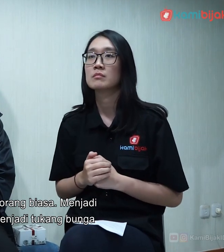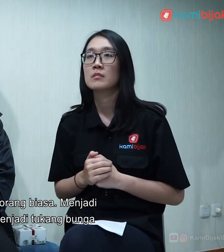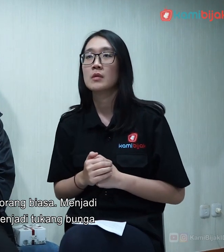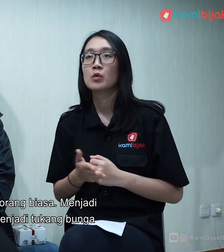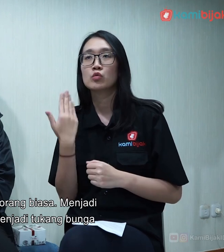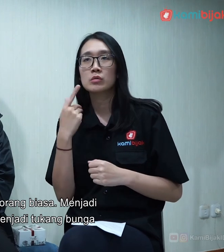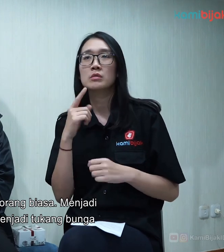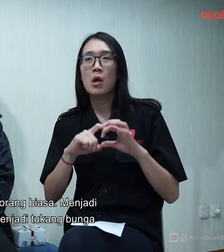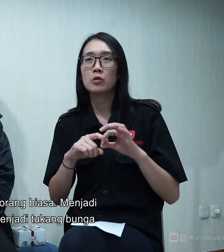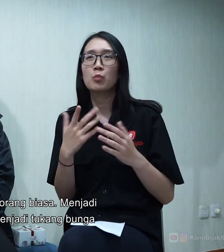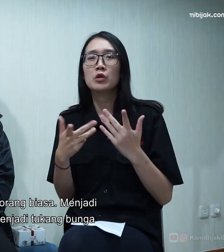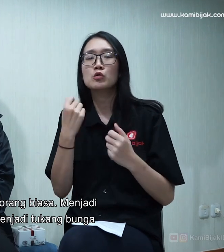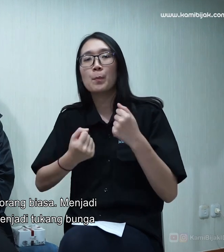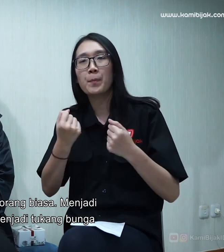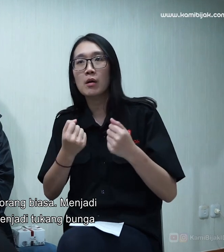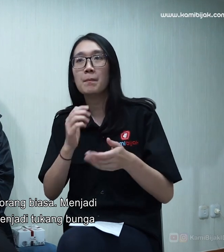menjadi supir,